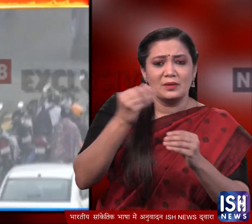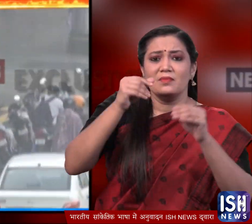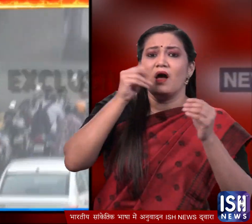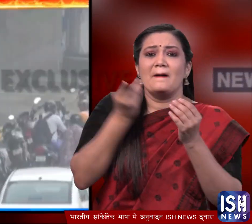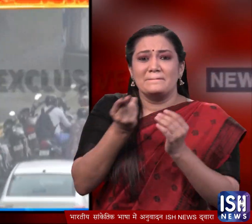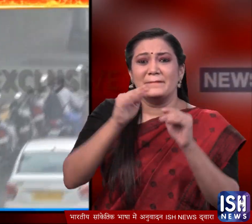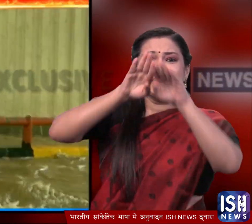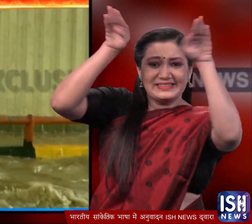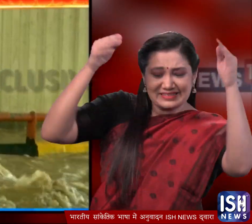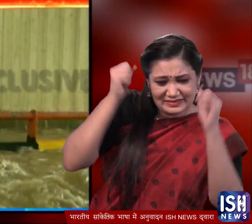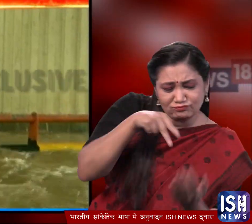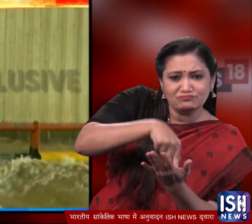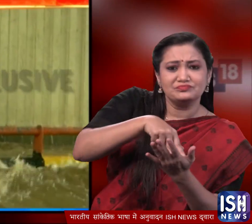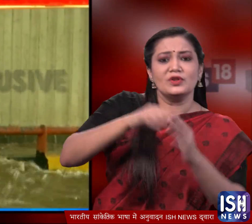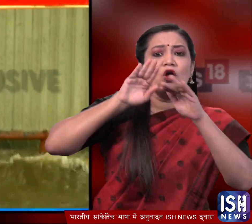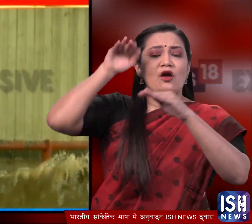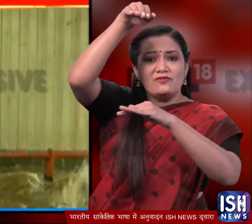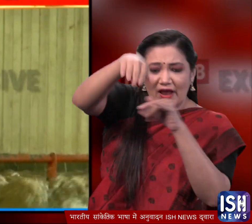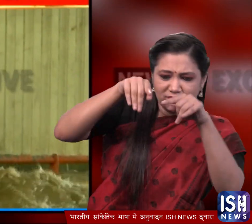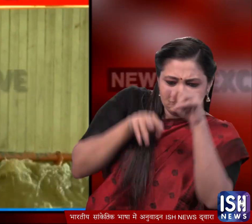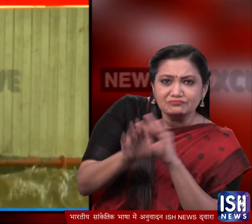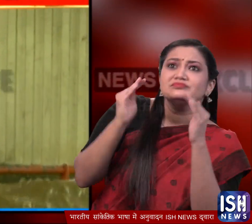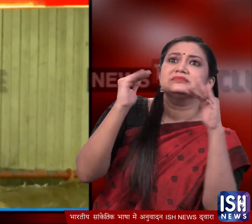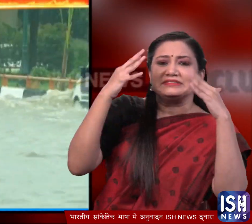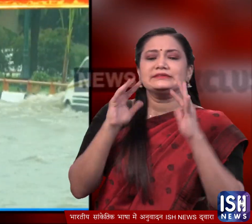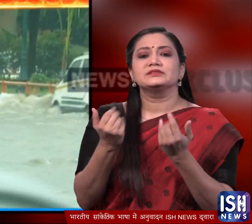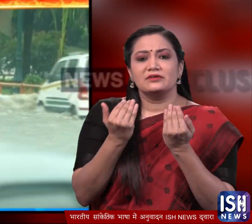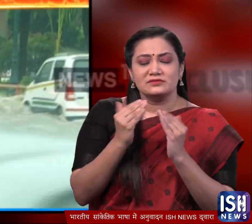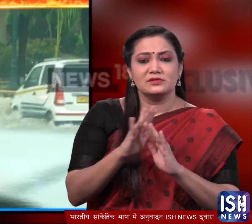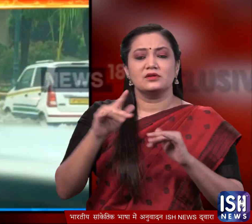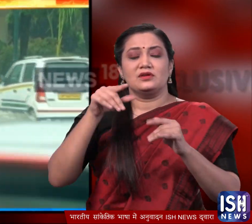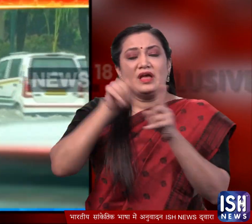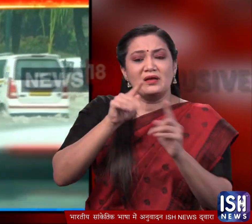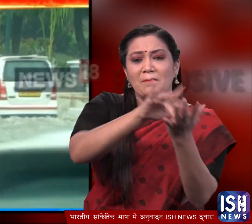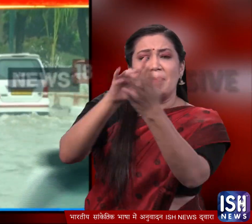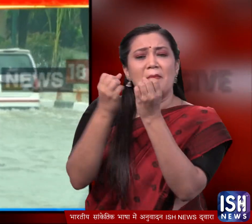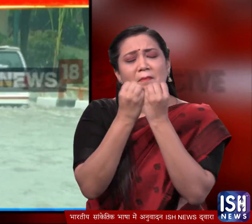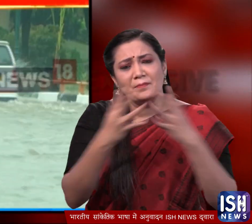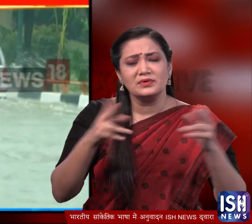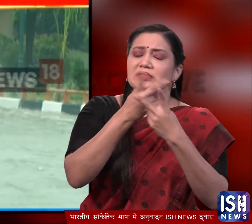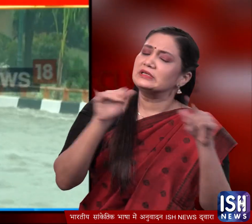बस स्टैंड के नीचे शरण ली तो किसी ने फ्लाईओवर के नीचे खड़े होकर खुद को बचाया। राजधानी के ज्यादातर